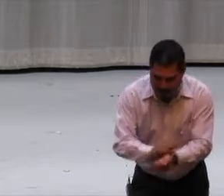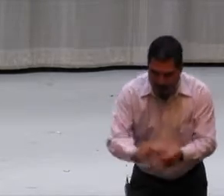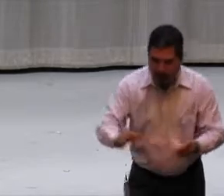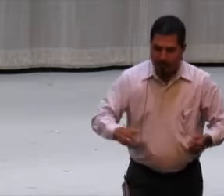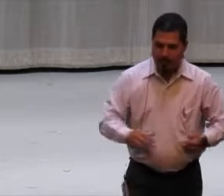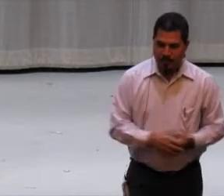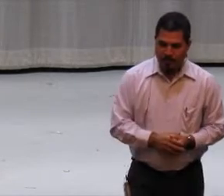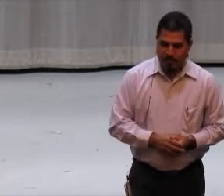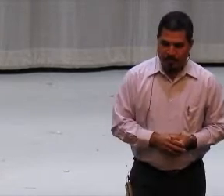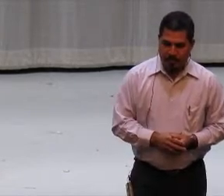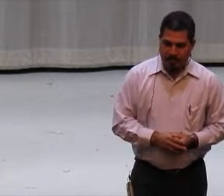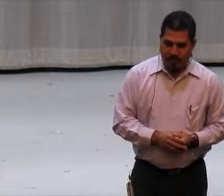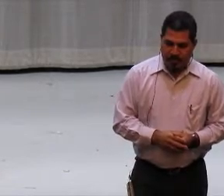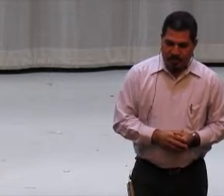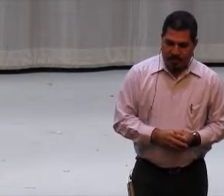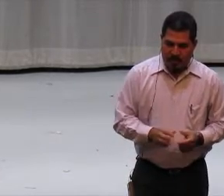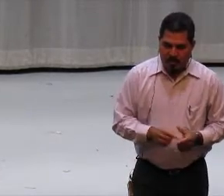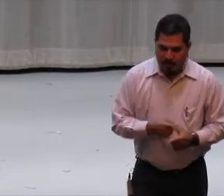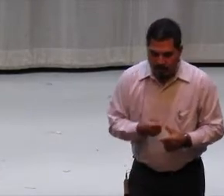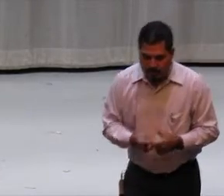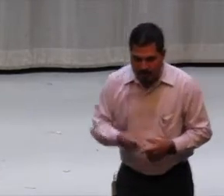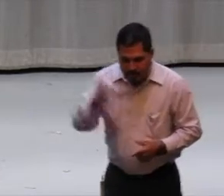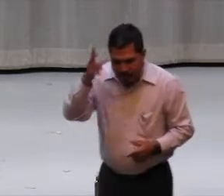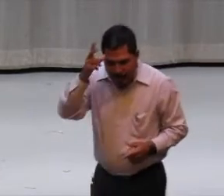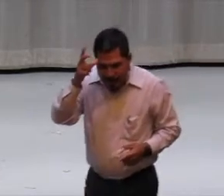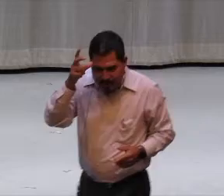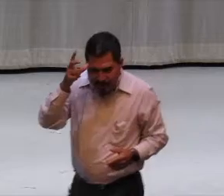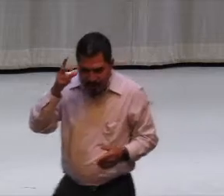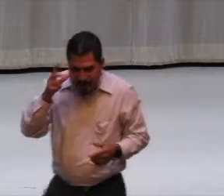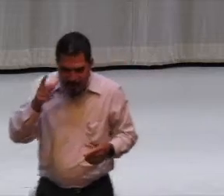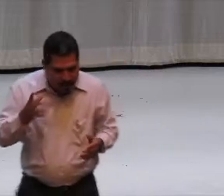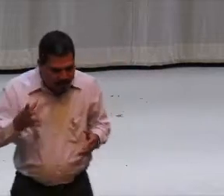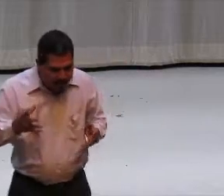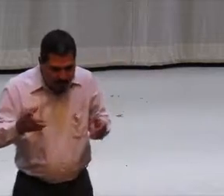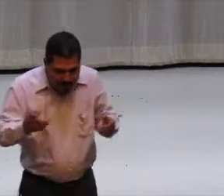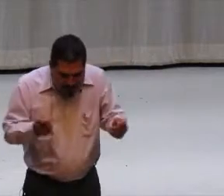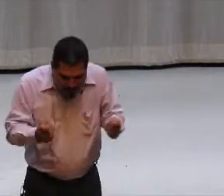destruirlo. Y entonces Satanás está